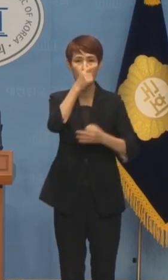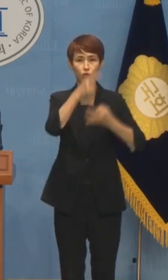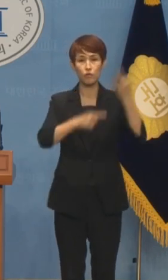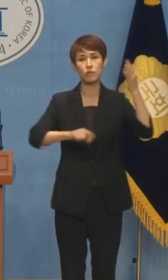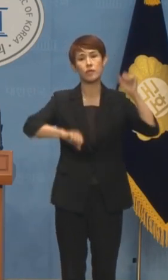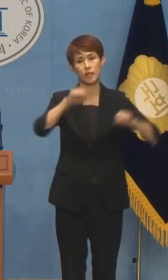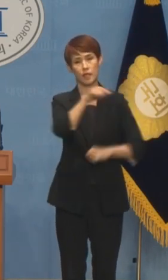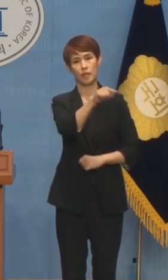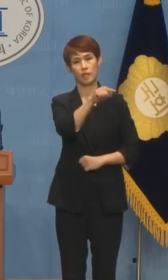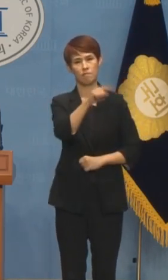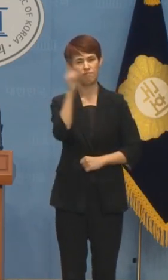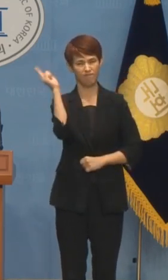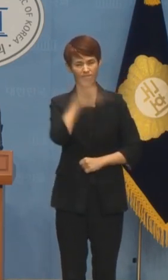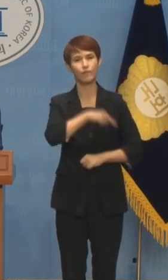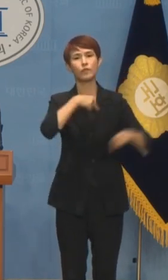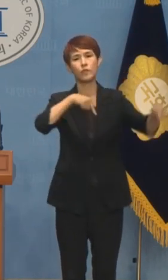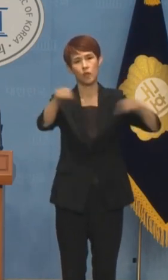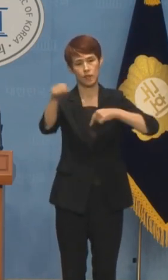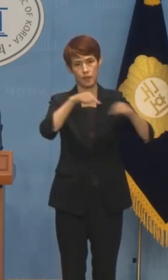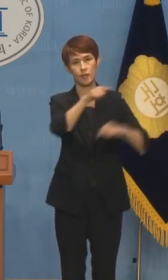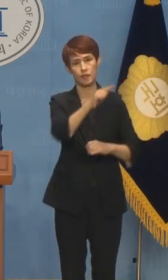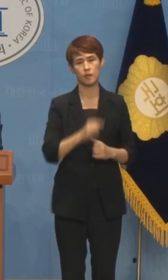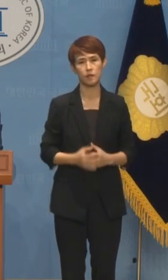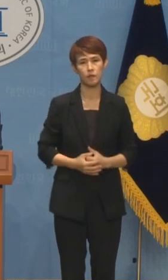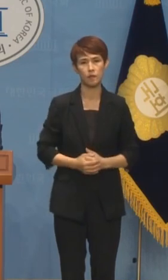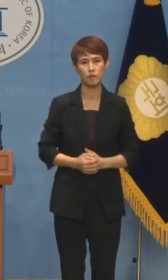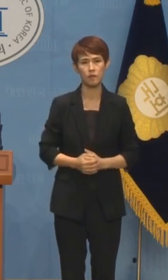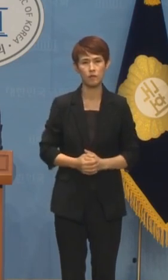행태야말로 나쁜 정치의 표본입니다.